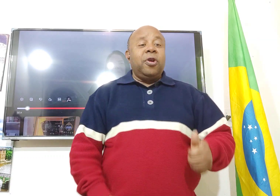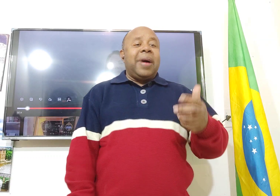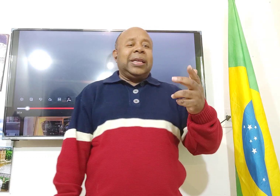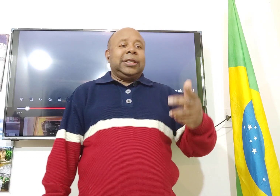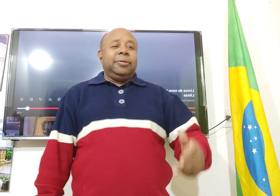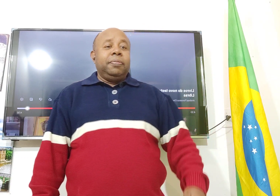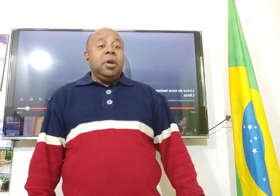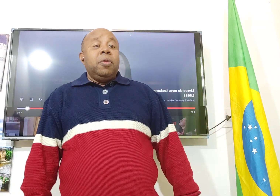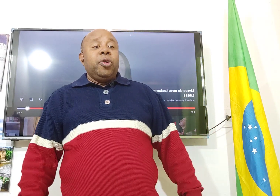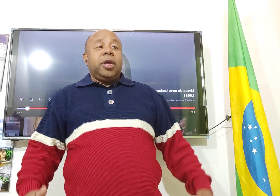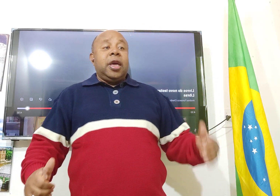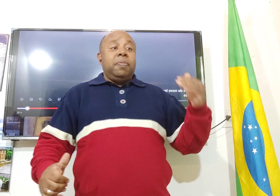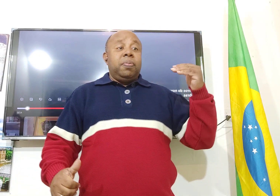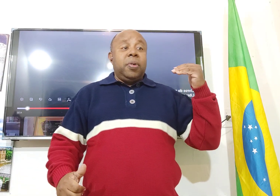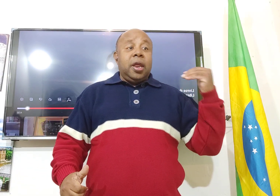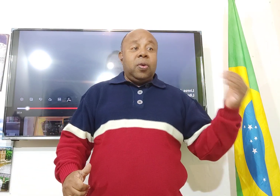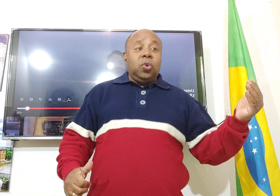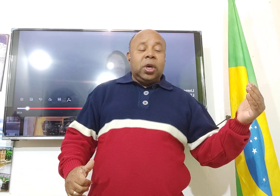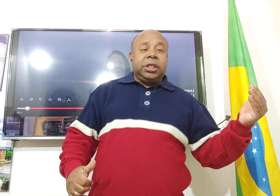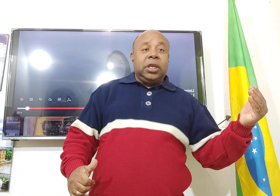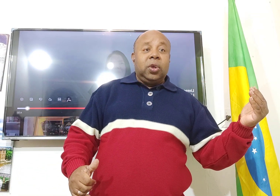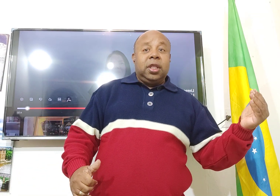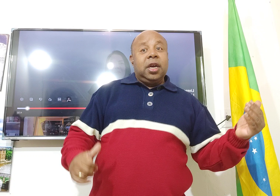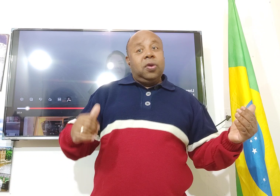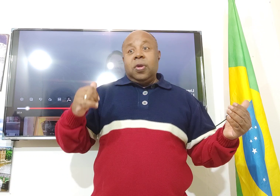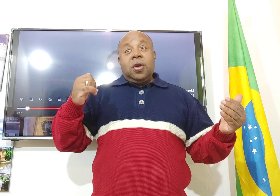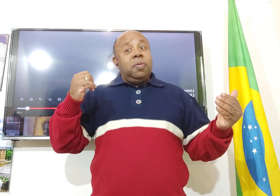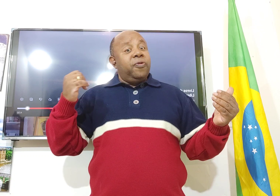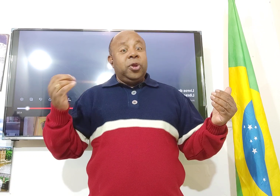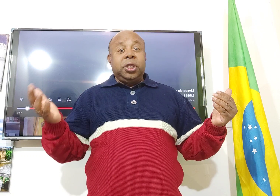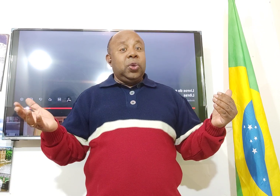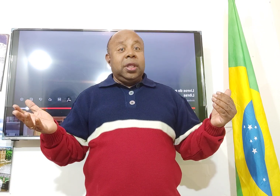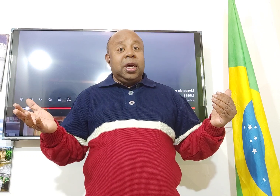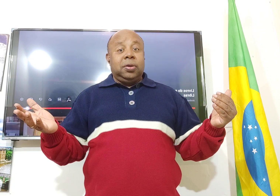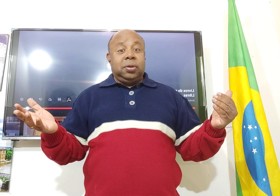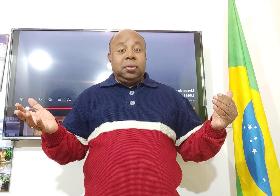foi massa. Por quê? O Lucas tinha 12 anos e meu filho tinha 12 anos.